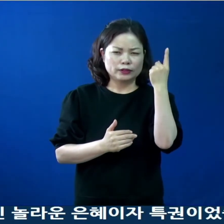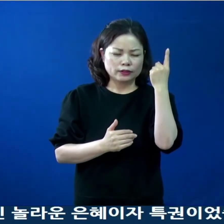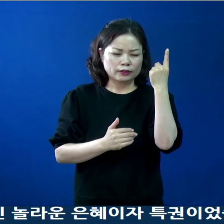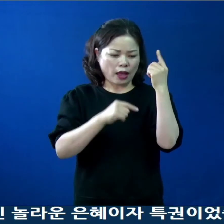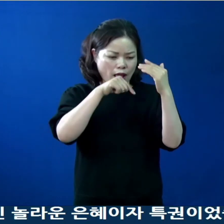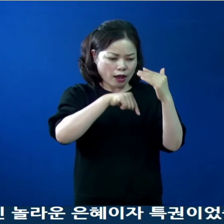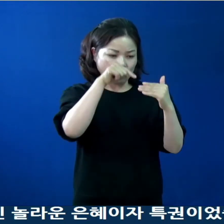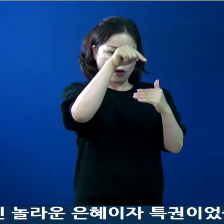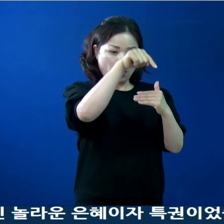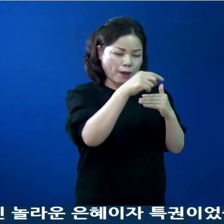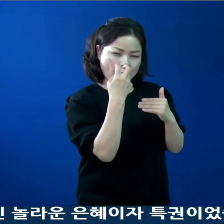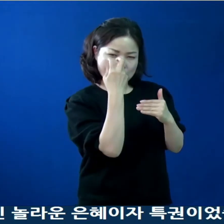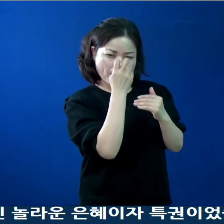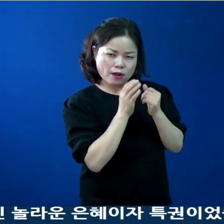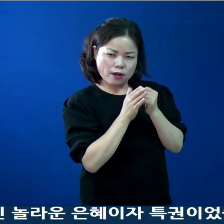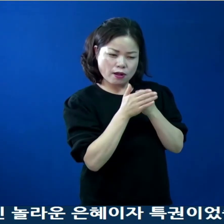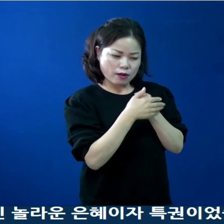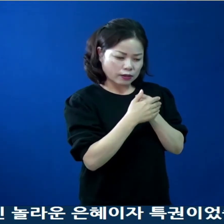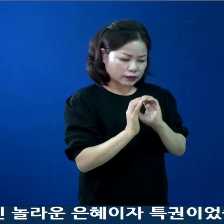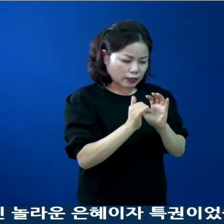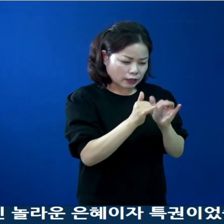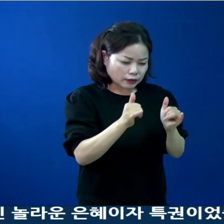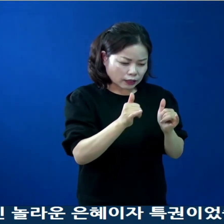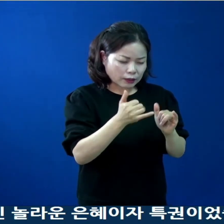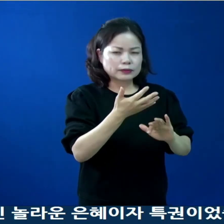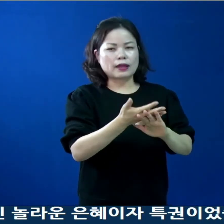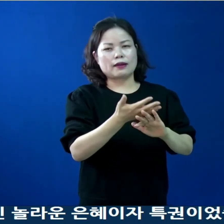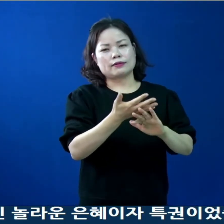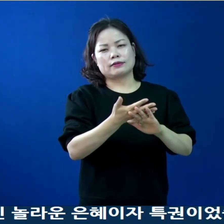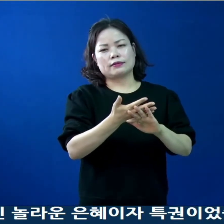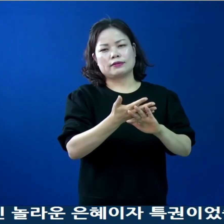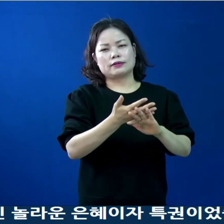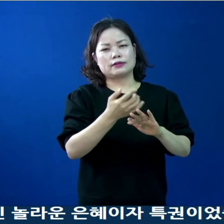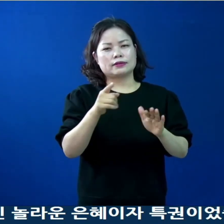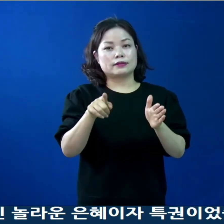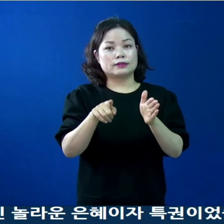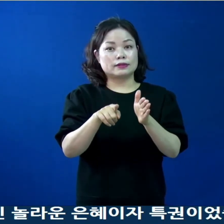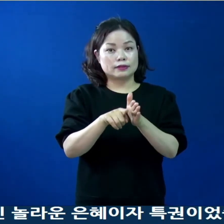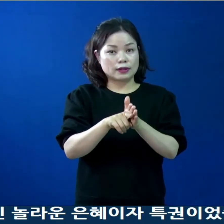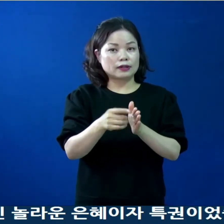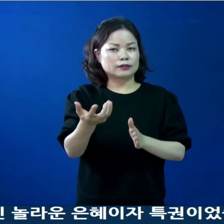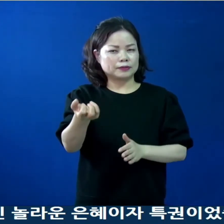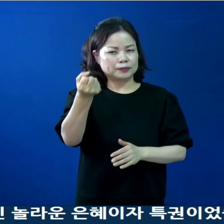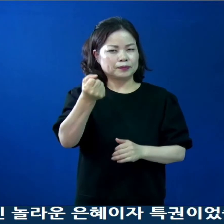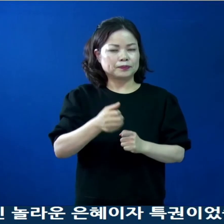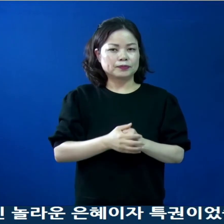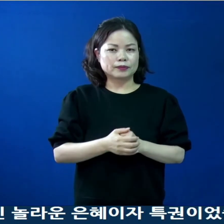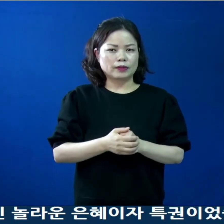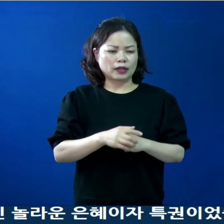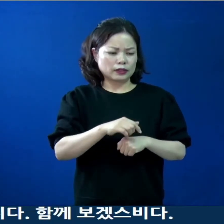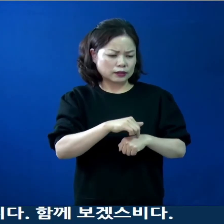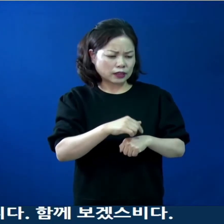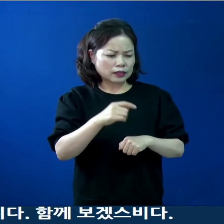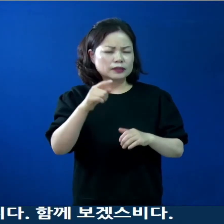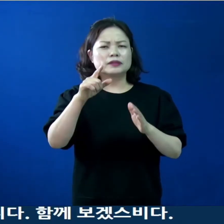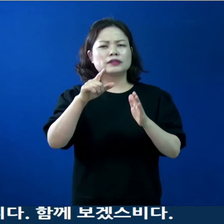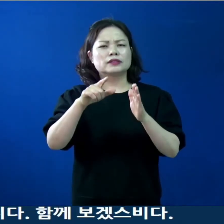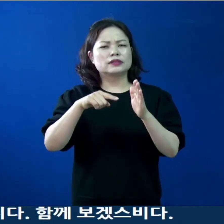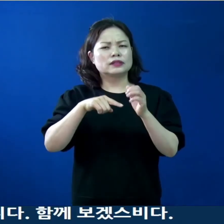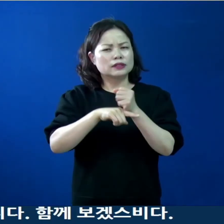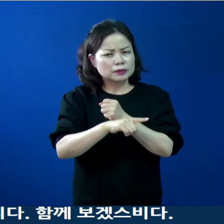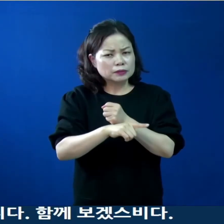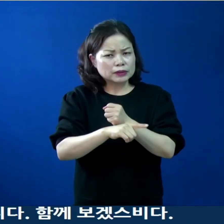보면서 세상 사람들과 다른 시간 감각을 가지게 된 것 같습니다. 시간의 의미를 깨달은 것 같습니다.